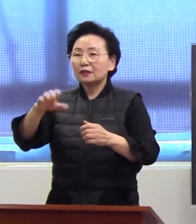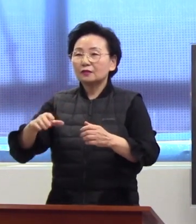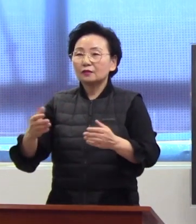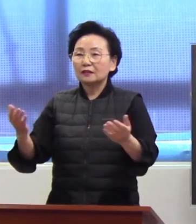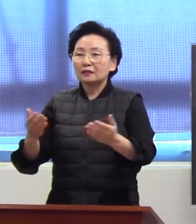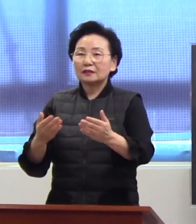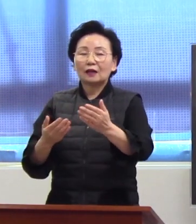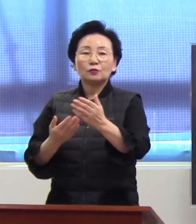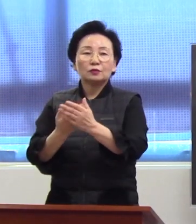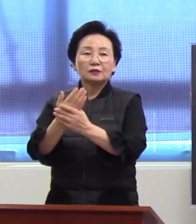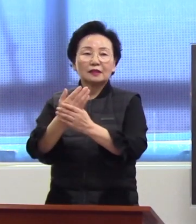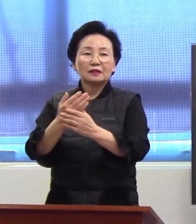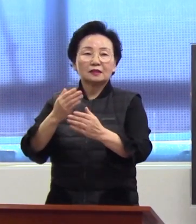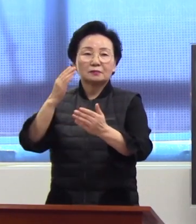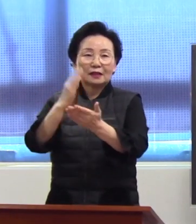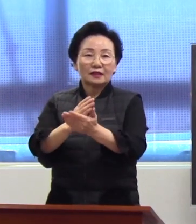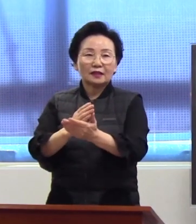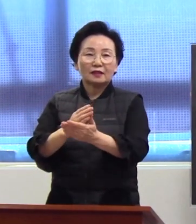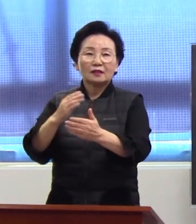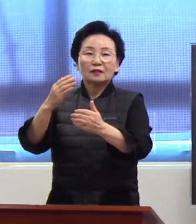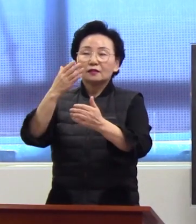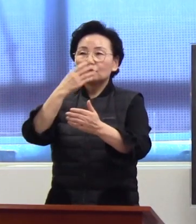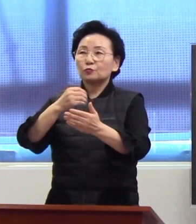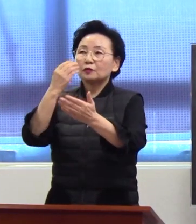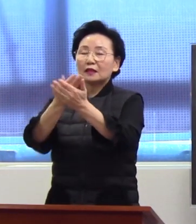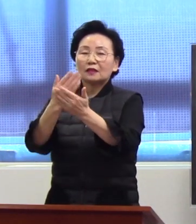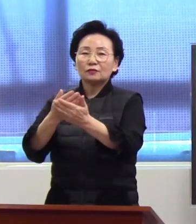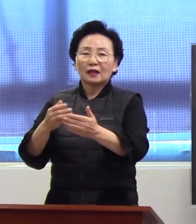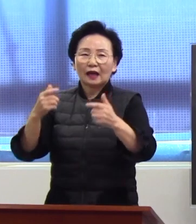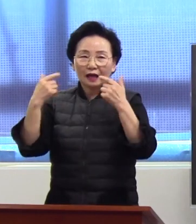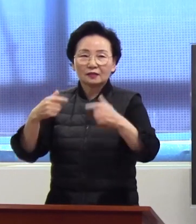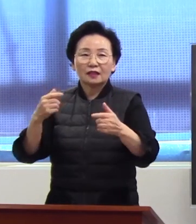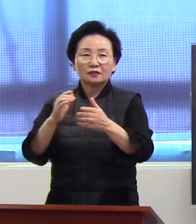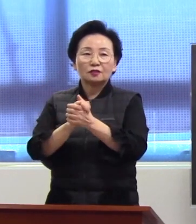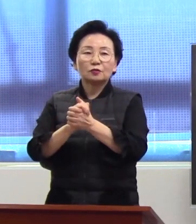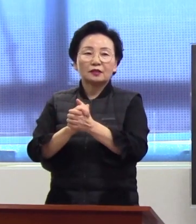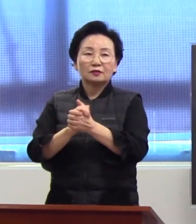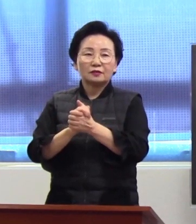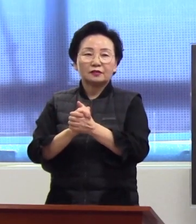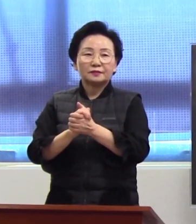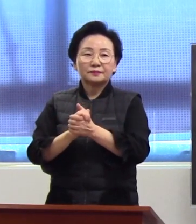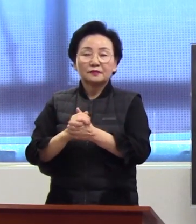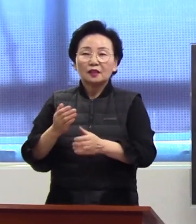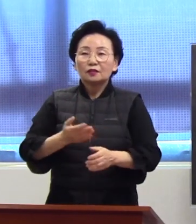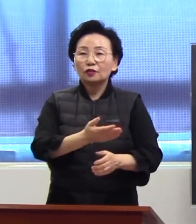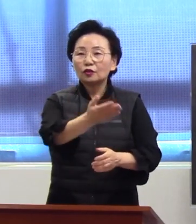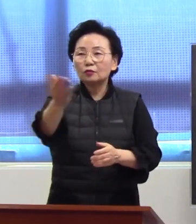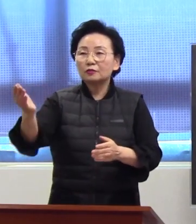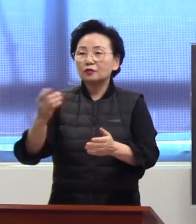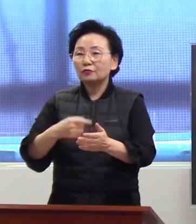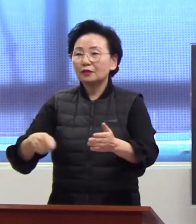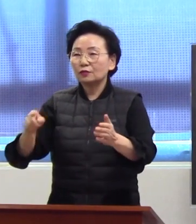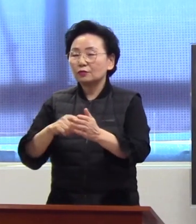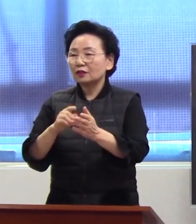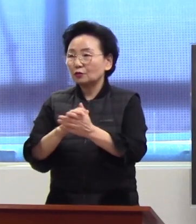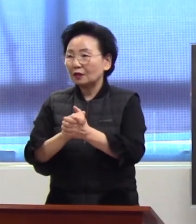그곳에서 사고 생기지 말게 축복달라고 항상 기도해요. 여러분을 위해서도